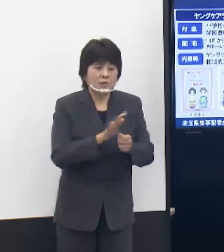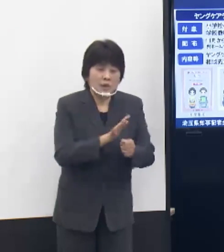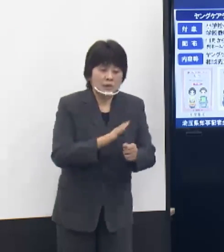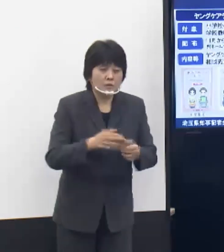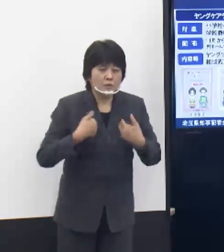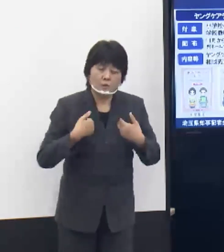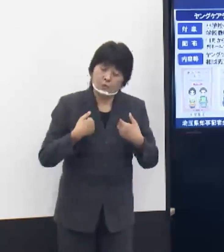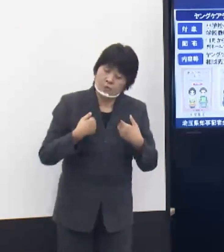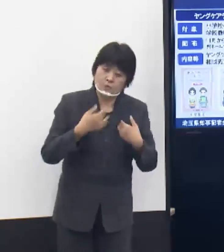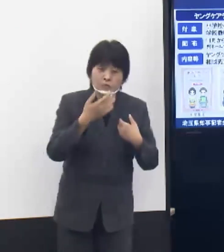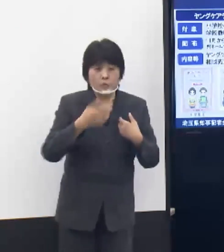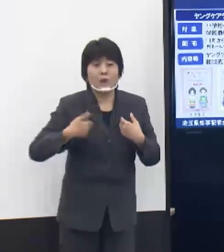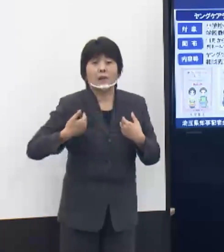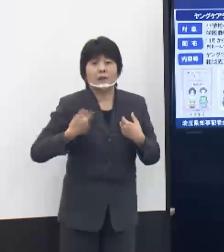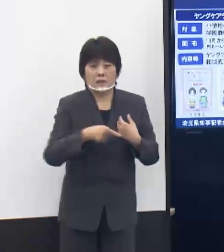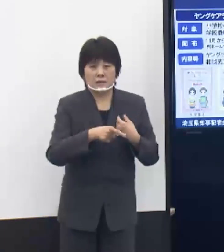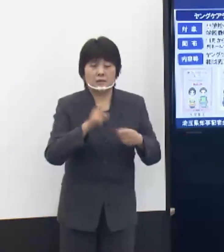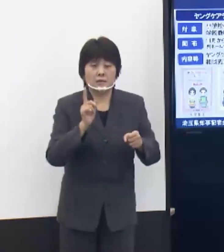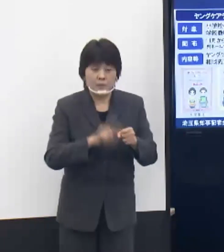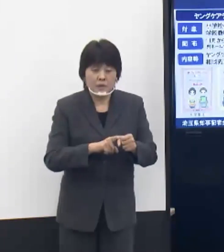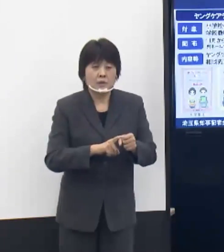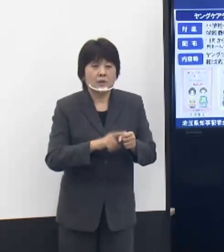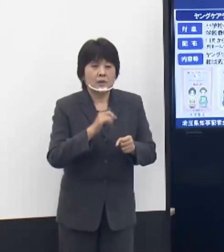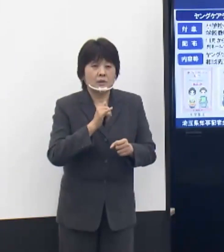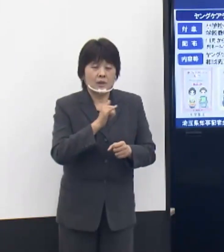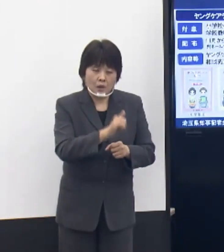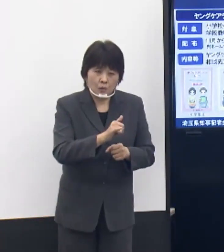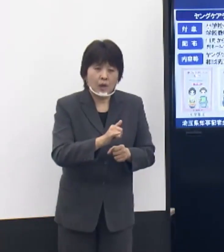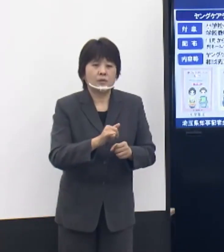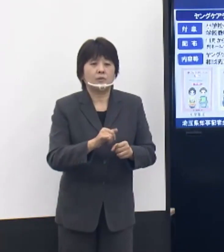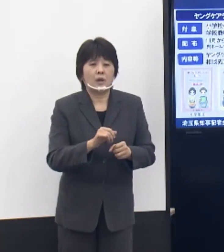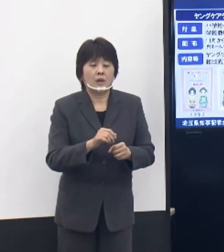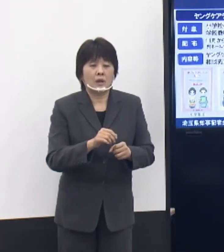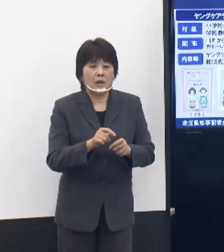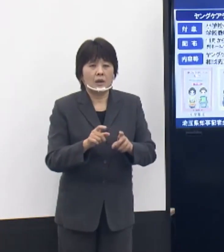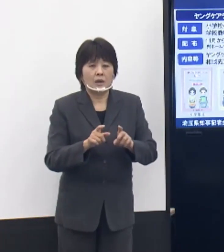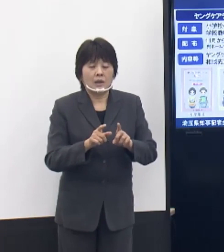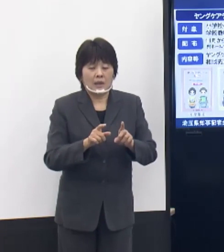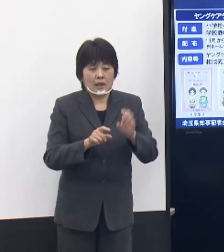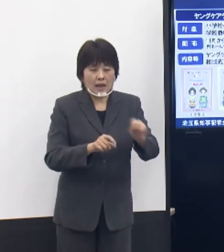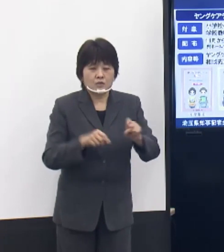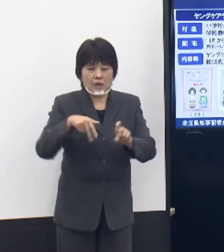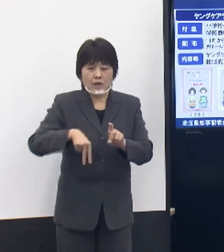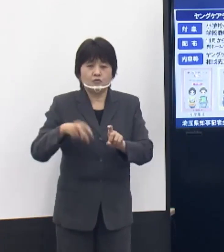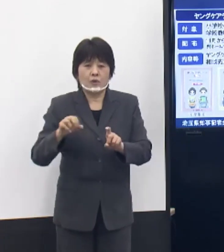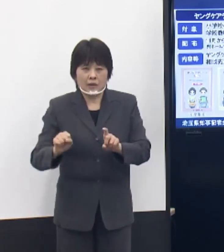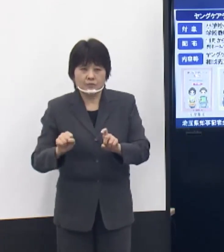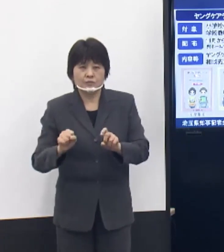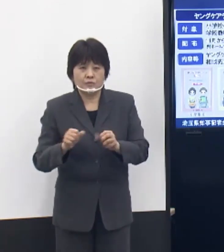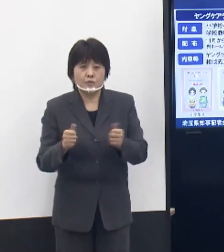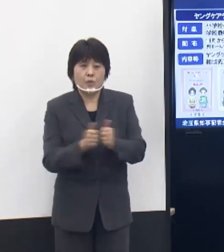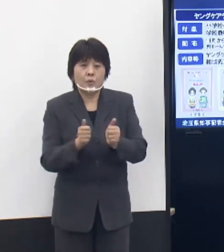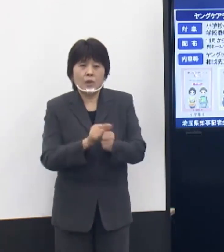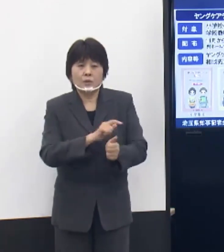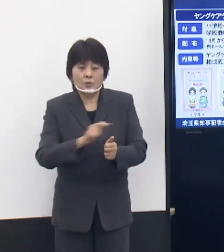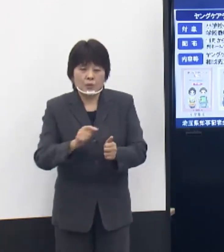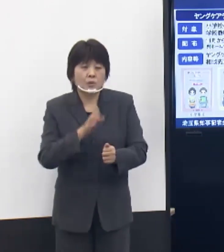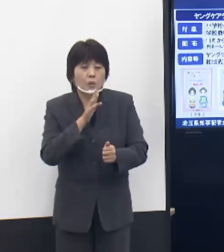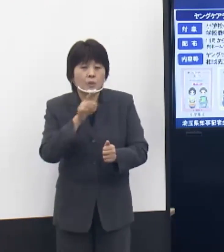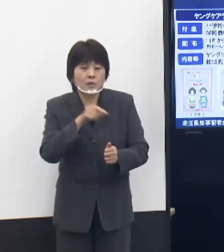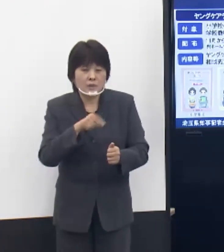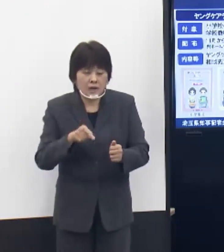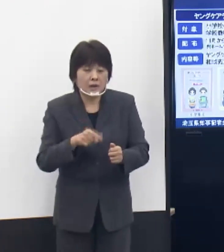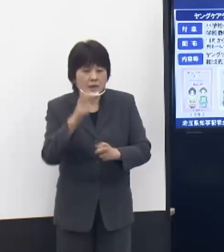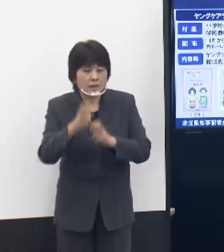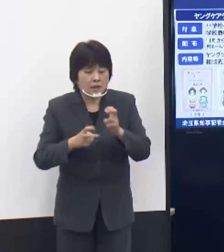状況にあるところ、電話、SNS 相談など本人が悩みを抱えて話をしたい